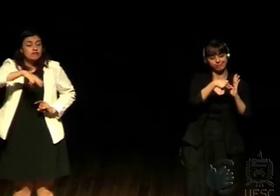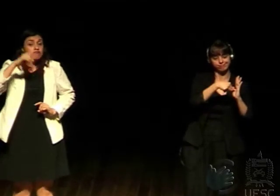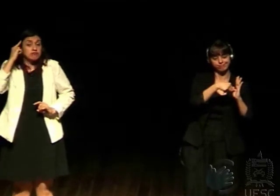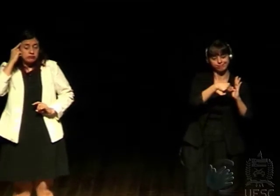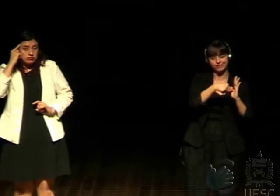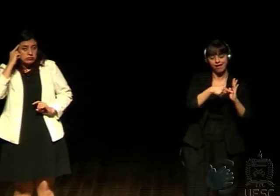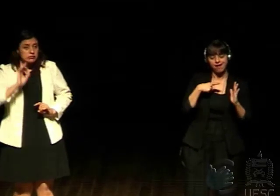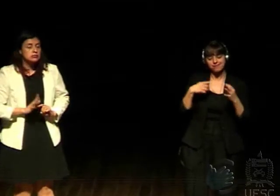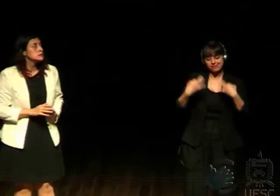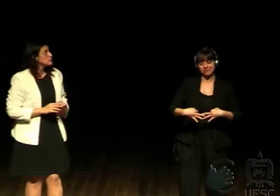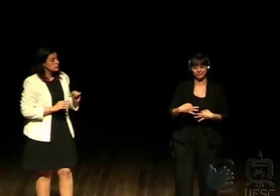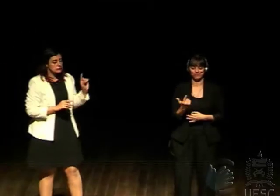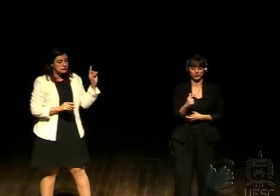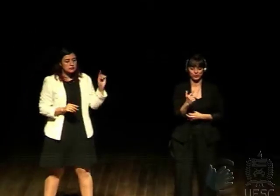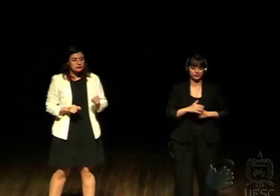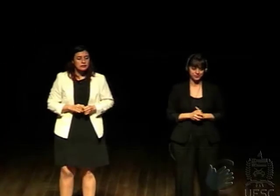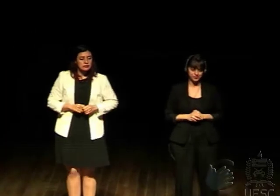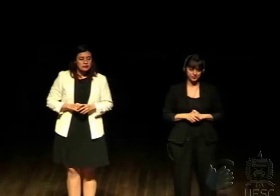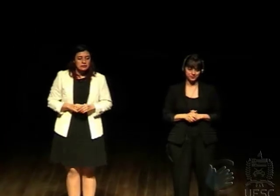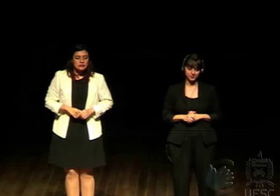para incorporarlas.